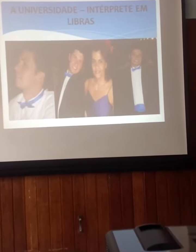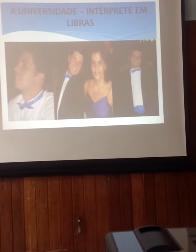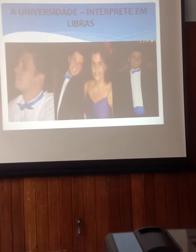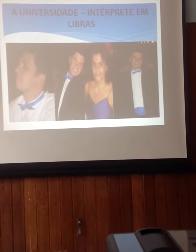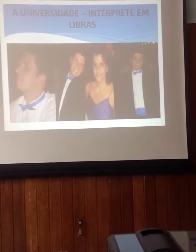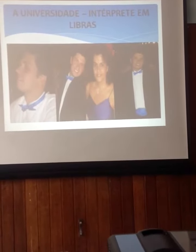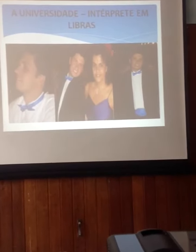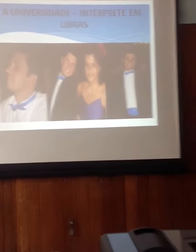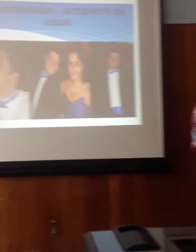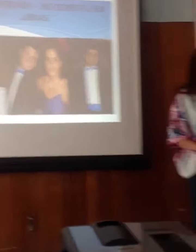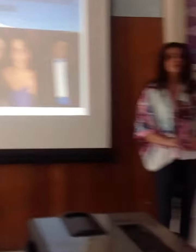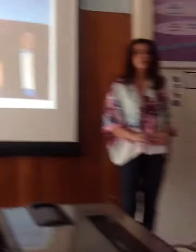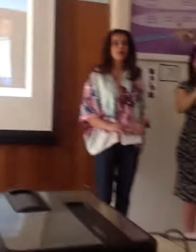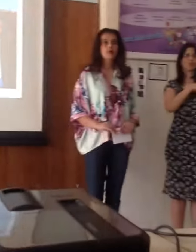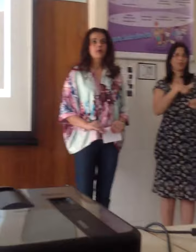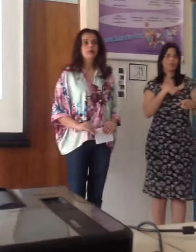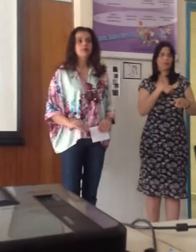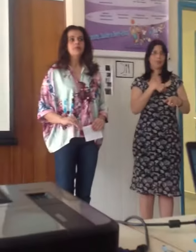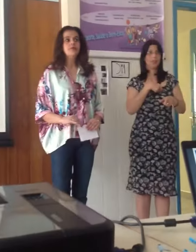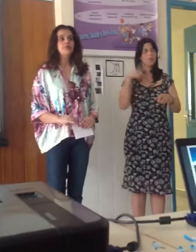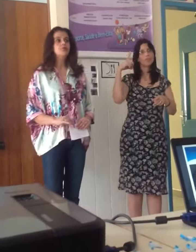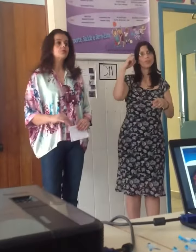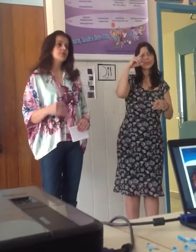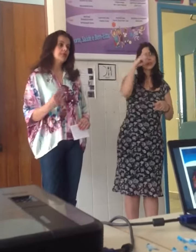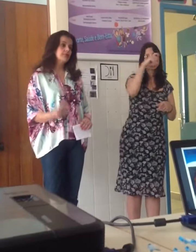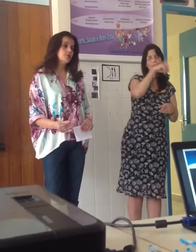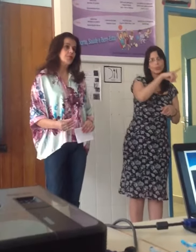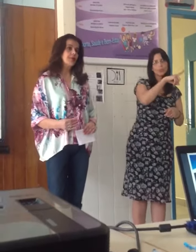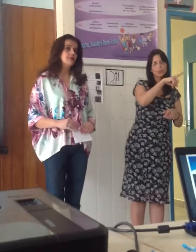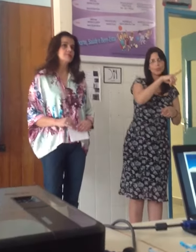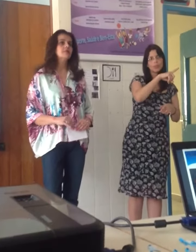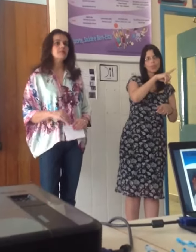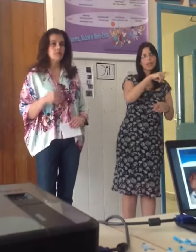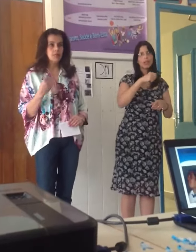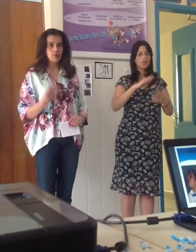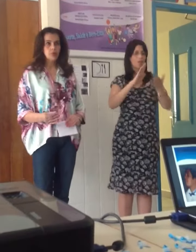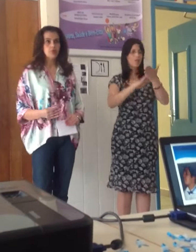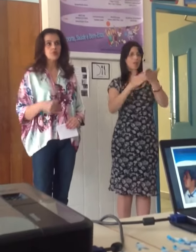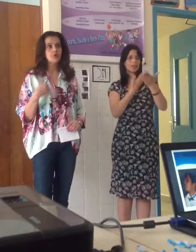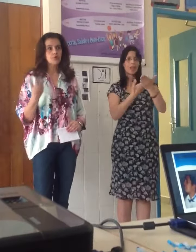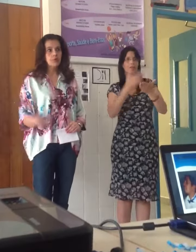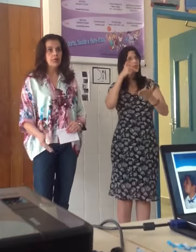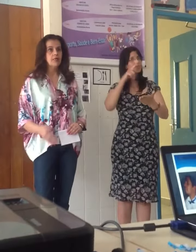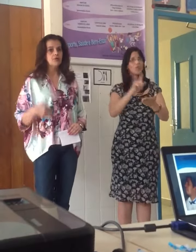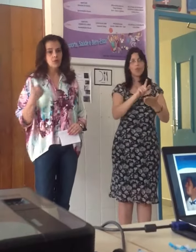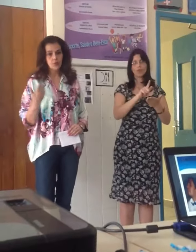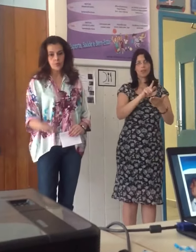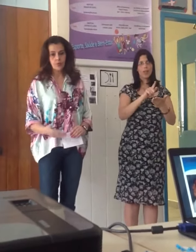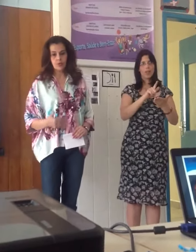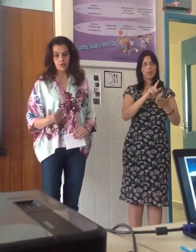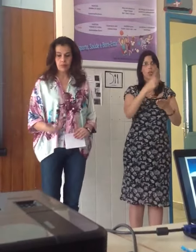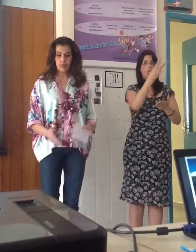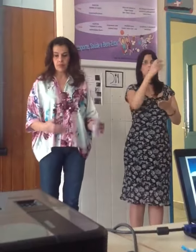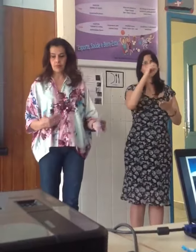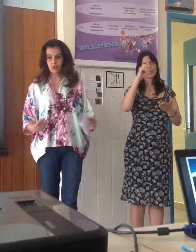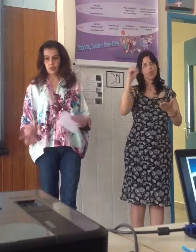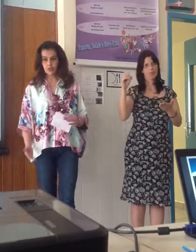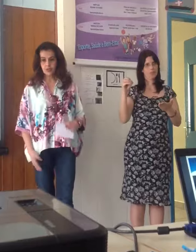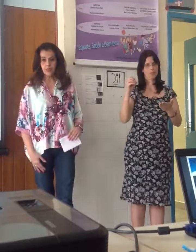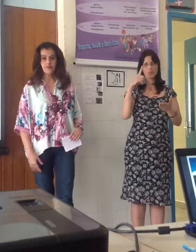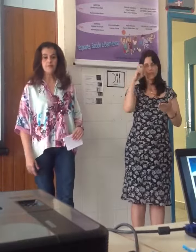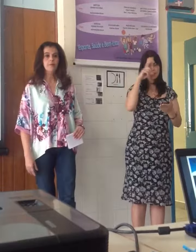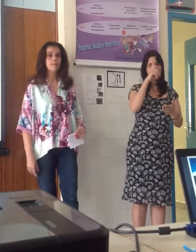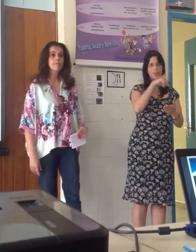mais fica sem atendimento. E Vinícius está na sofrência também, com muita dificuldade, eu podia ajudá-lo o que